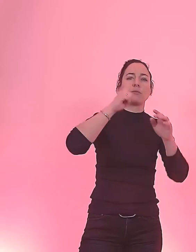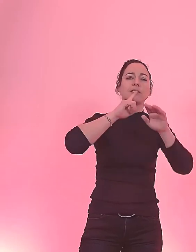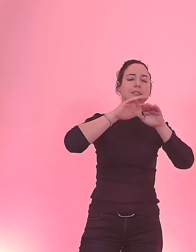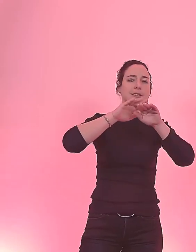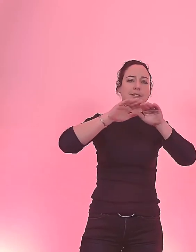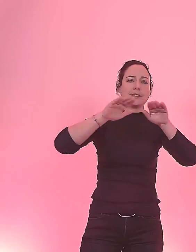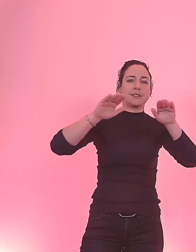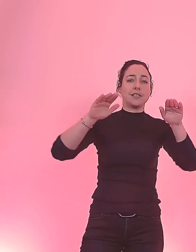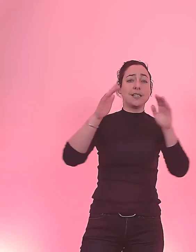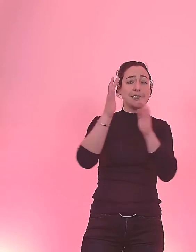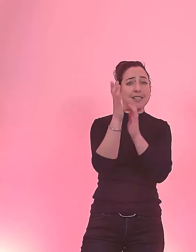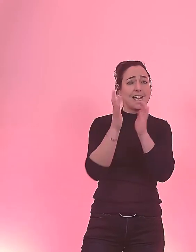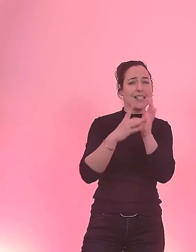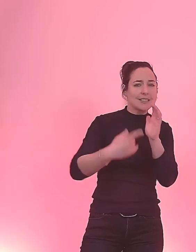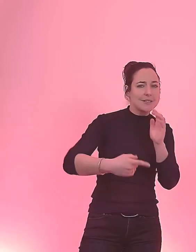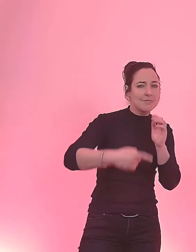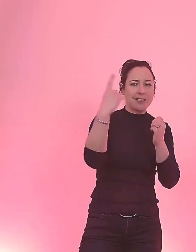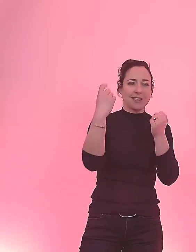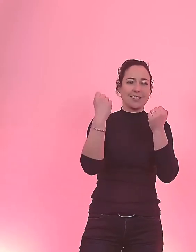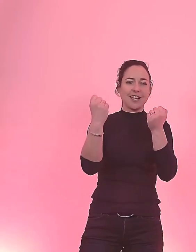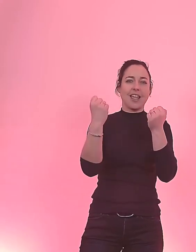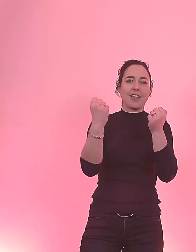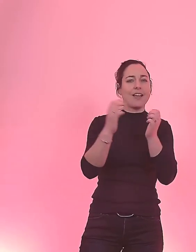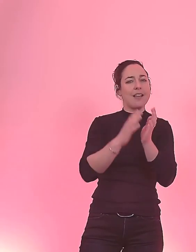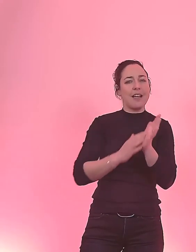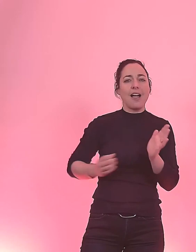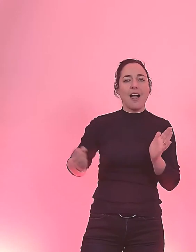is sterker aan hen